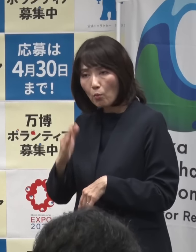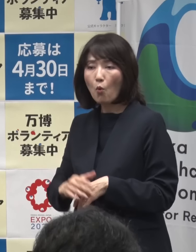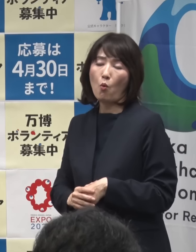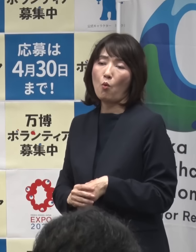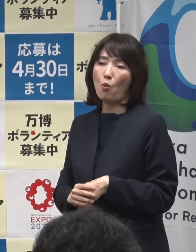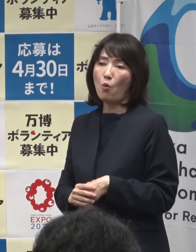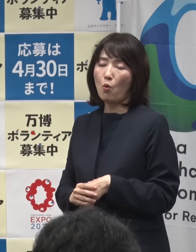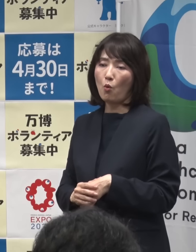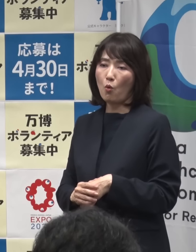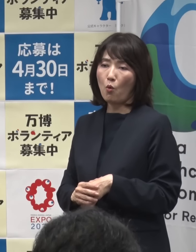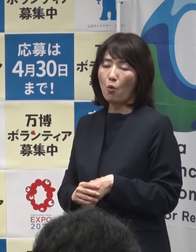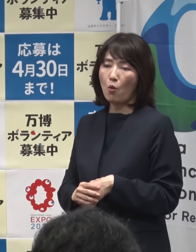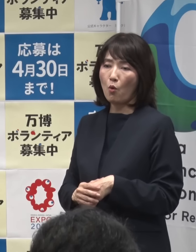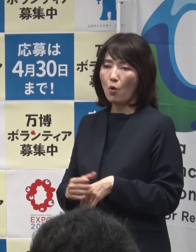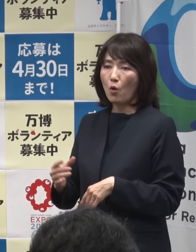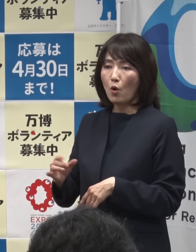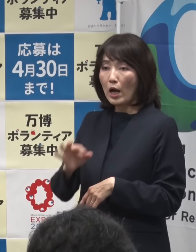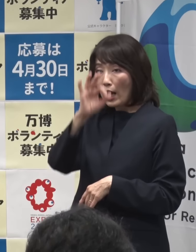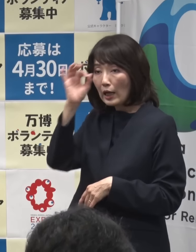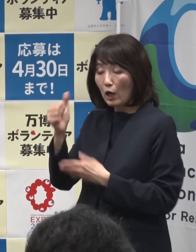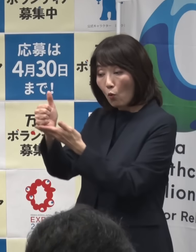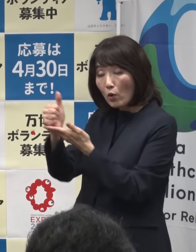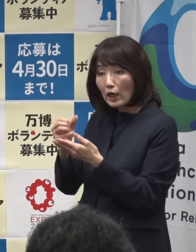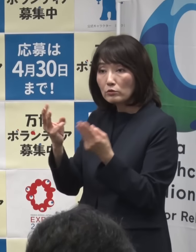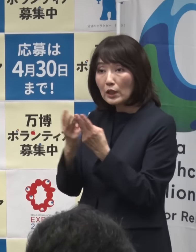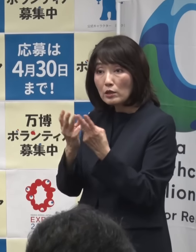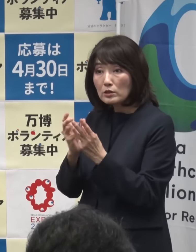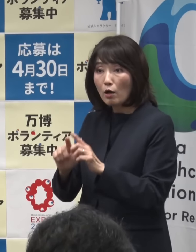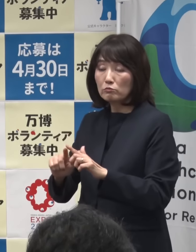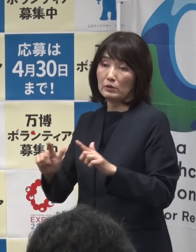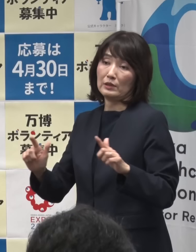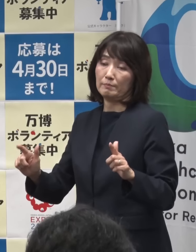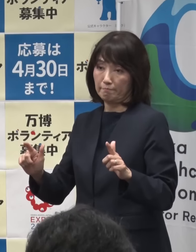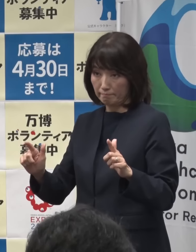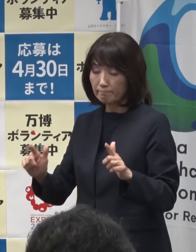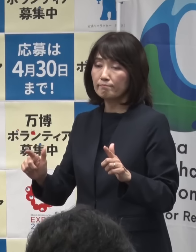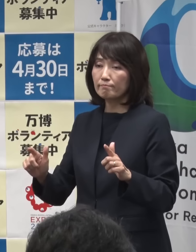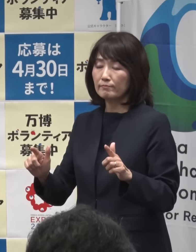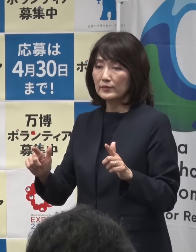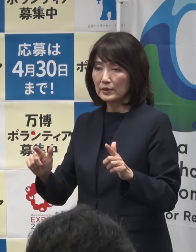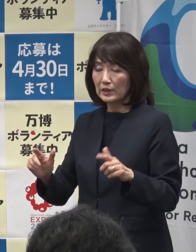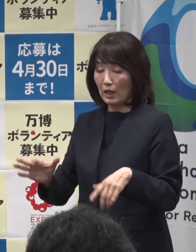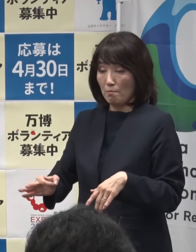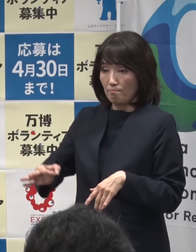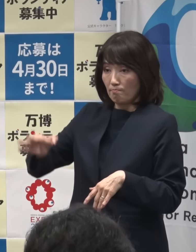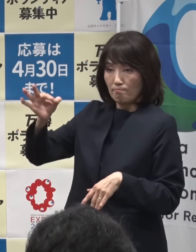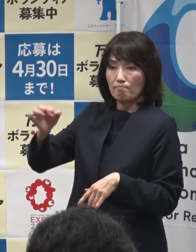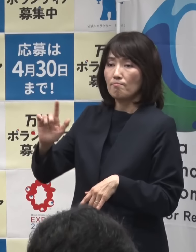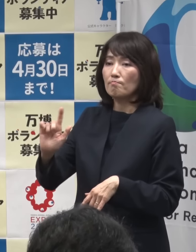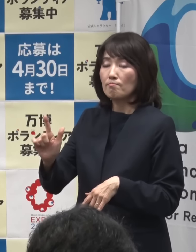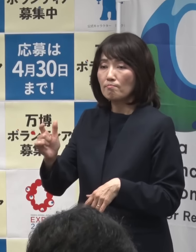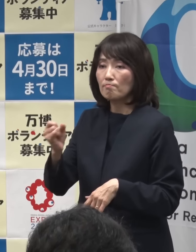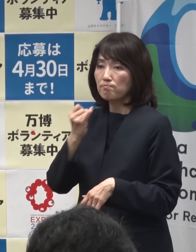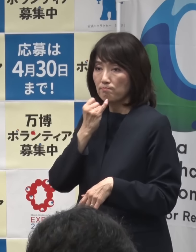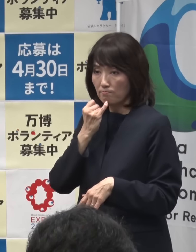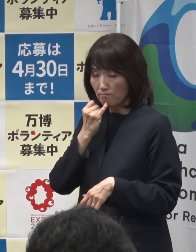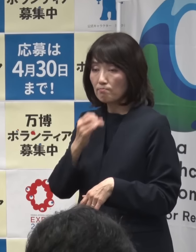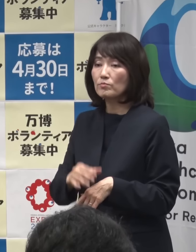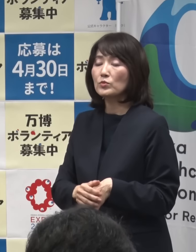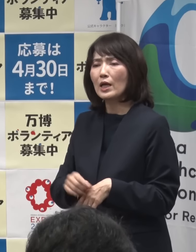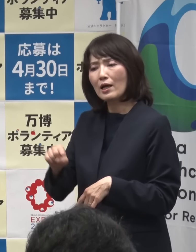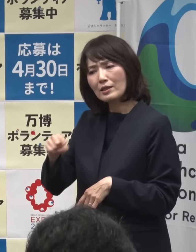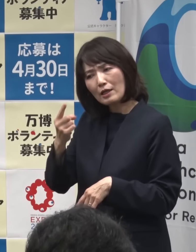数があの大きくなってきて、来る以上あの一定その大きな金額じゃないにしても、